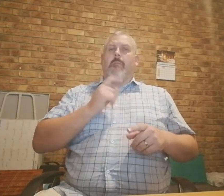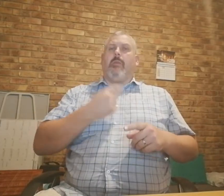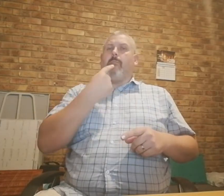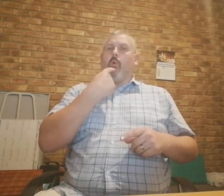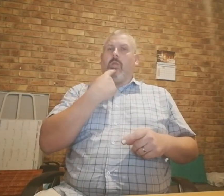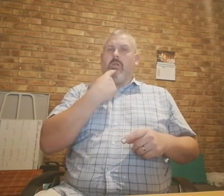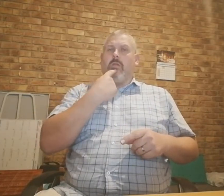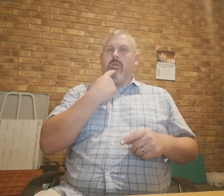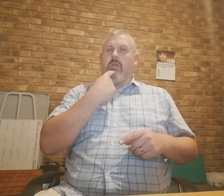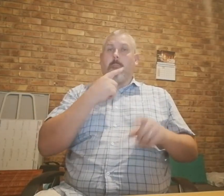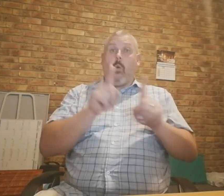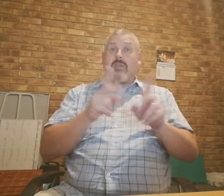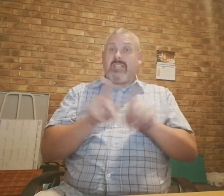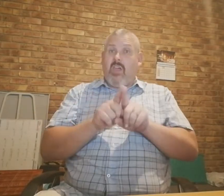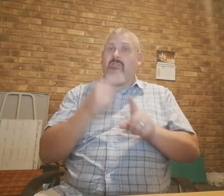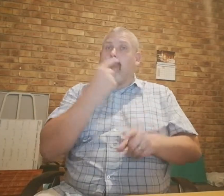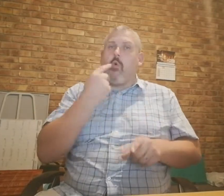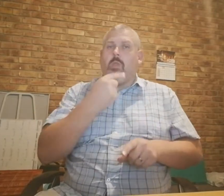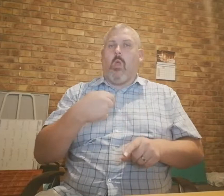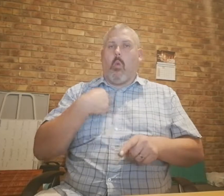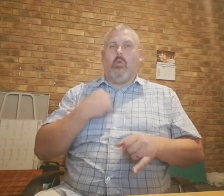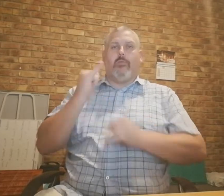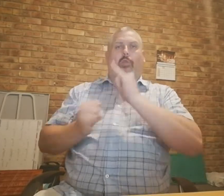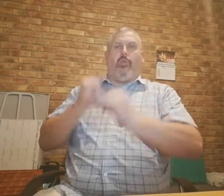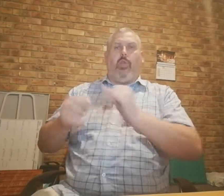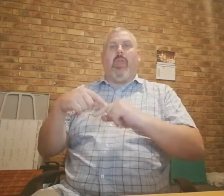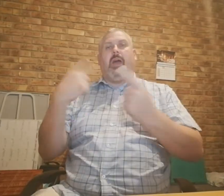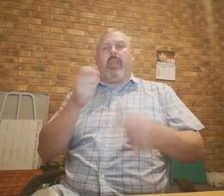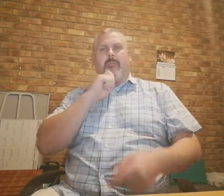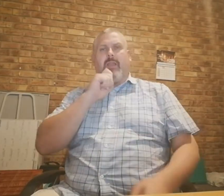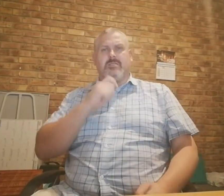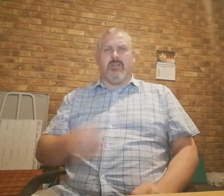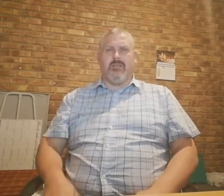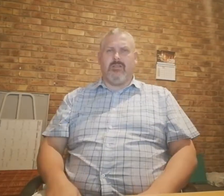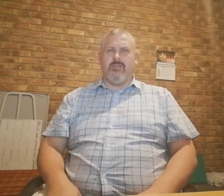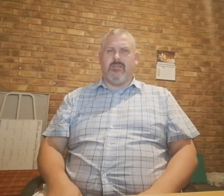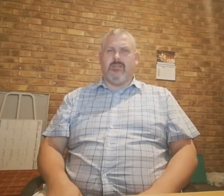met mond maar ook selfde mond ons ander mense.